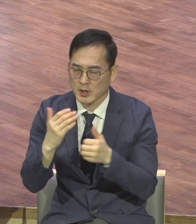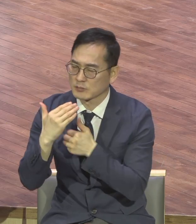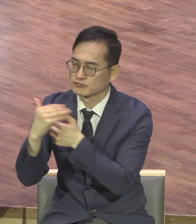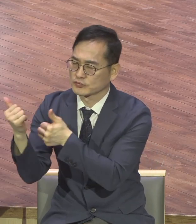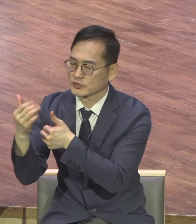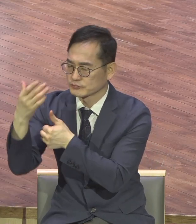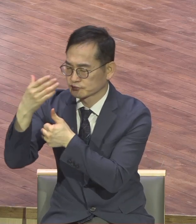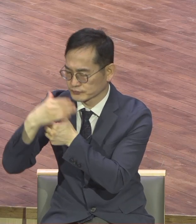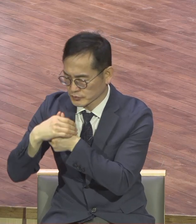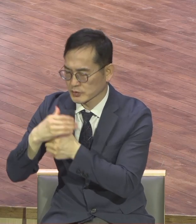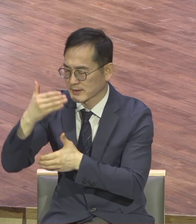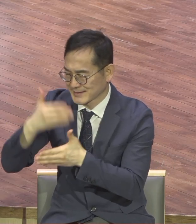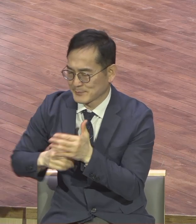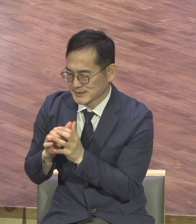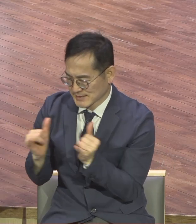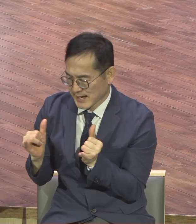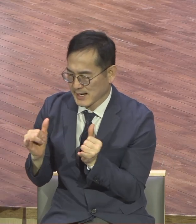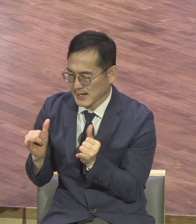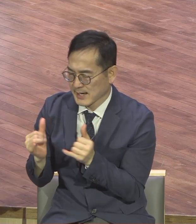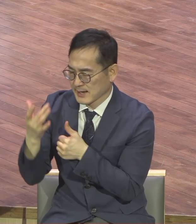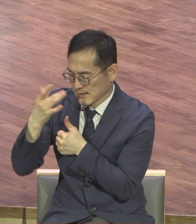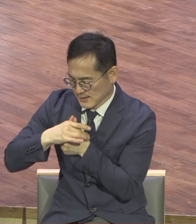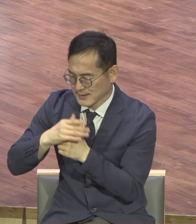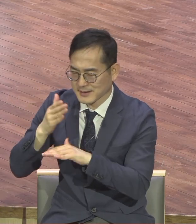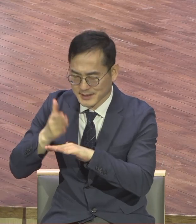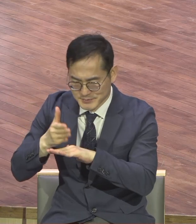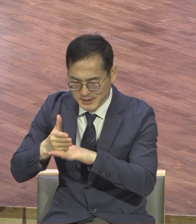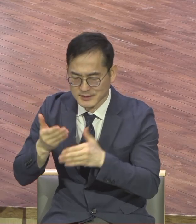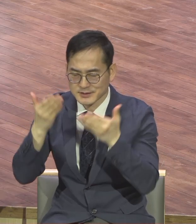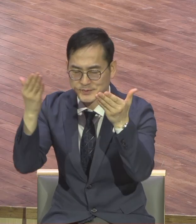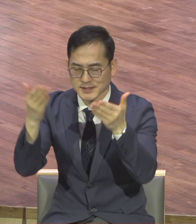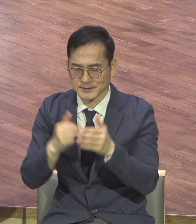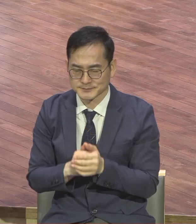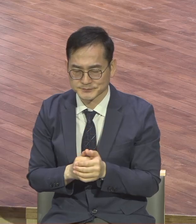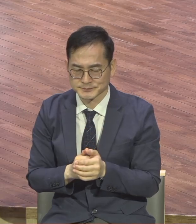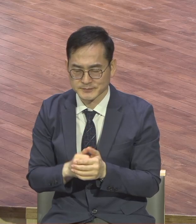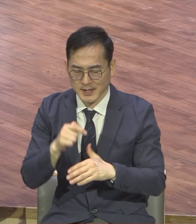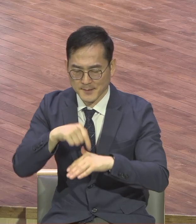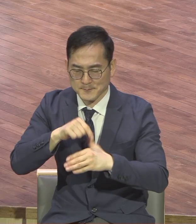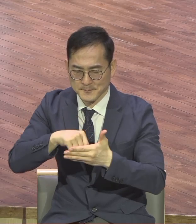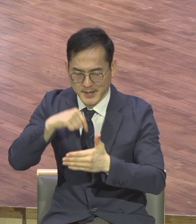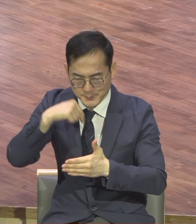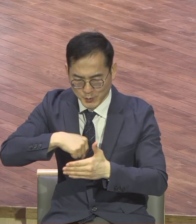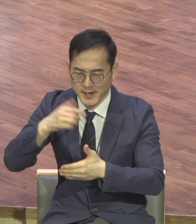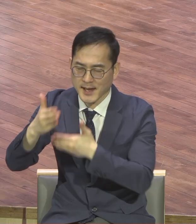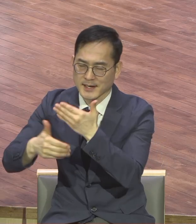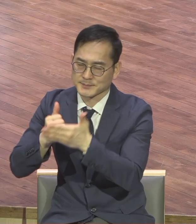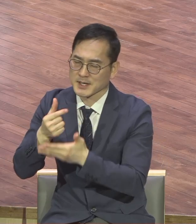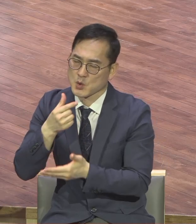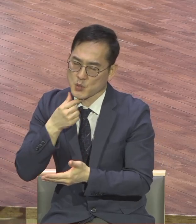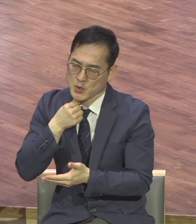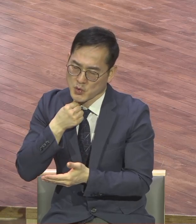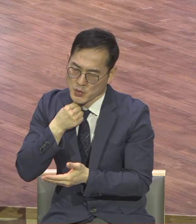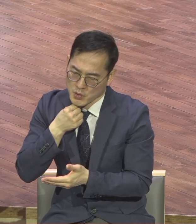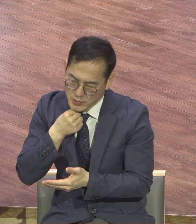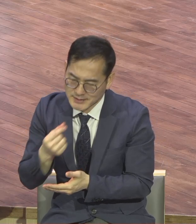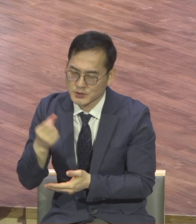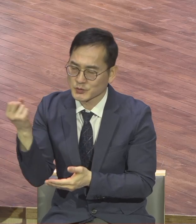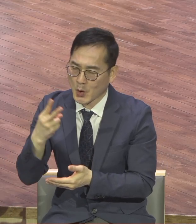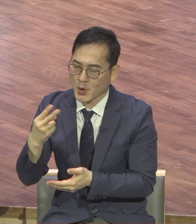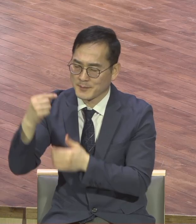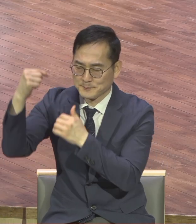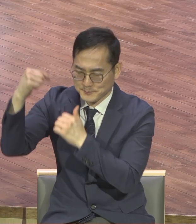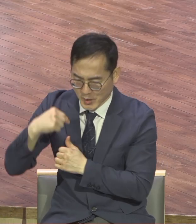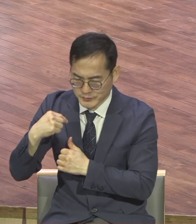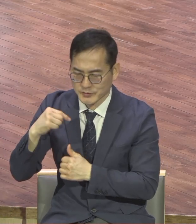하시니 감사합니다. 이제 은혜로 남은 자로서 정말로 가슴속에 하나님의 소원이요 예수 그리스도의 지상명령인